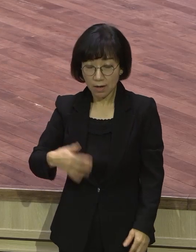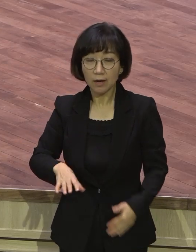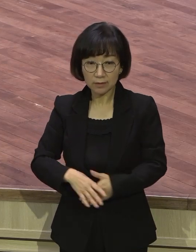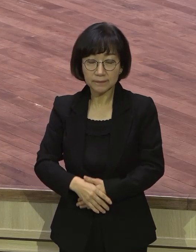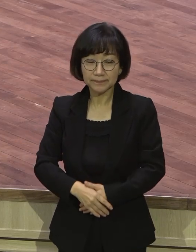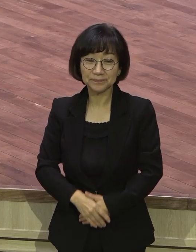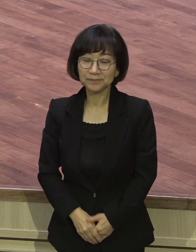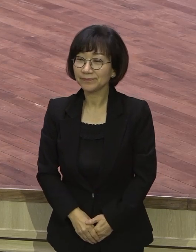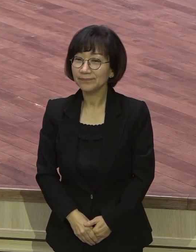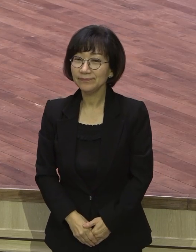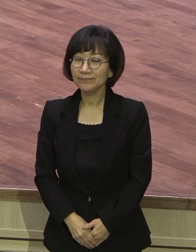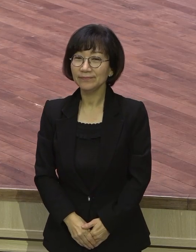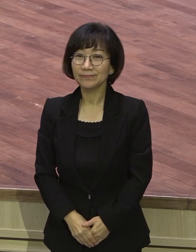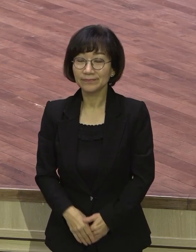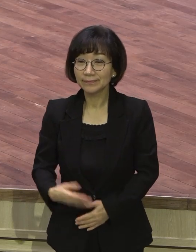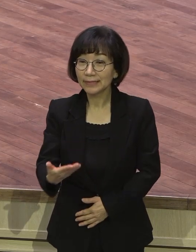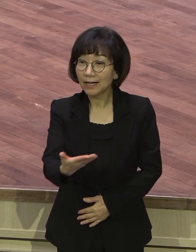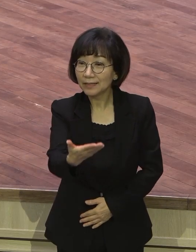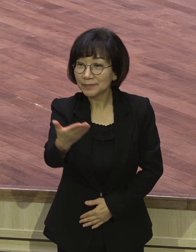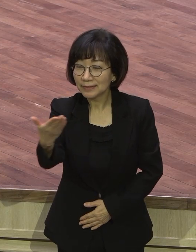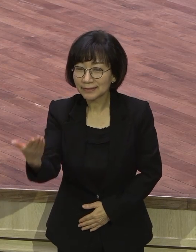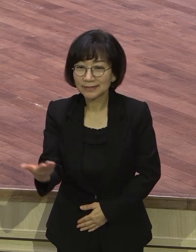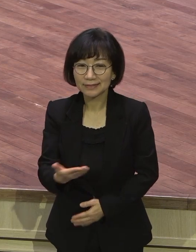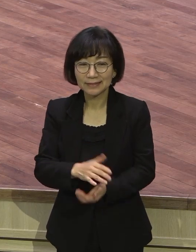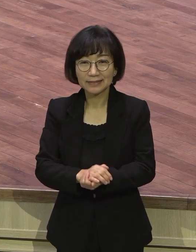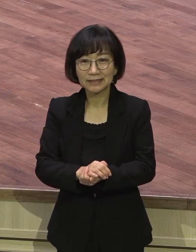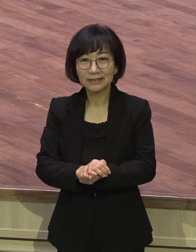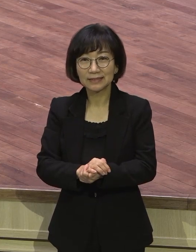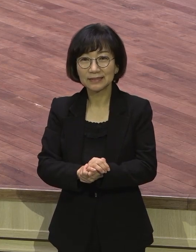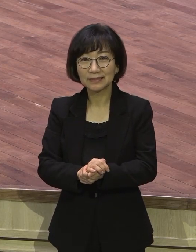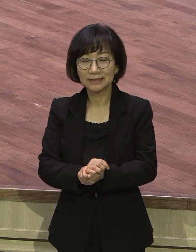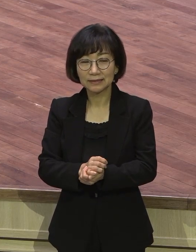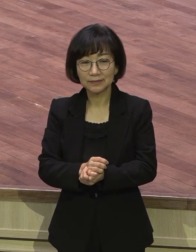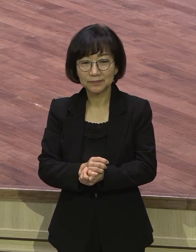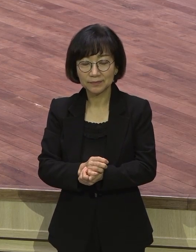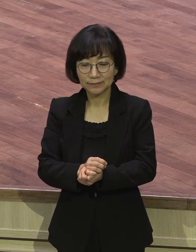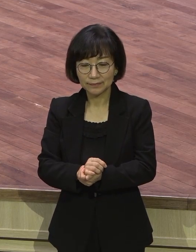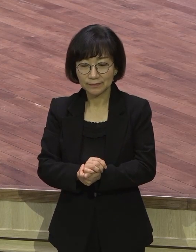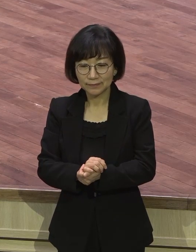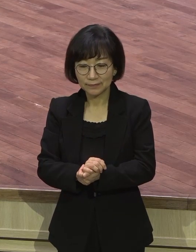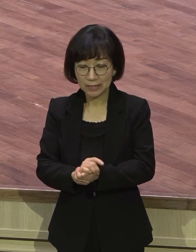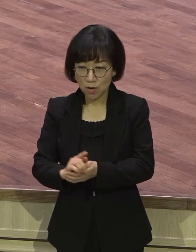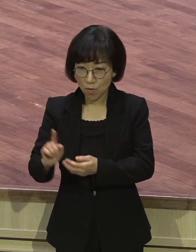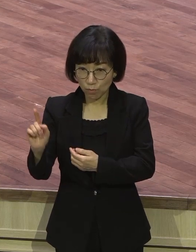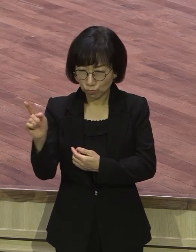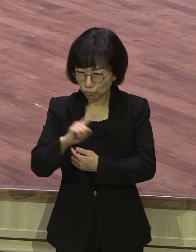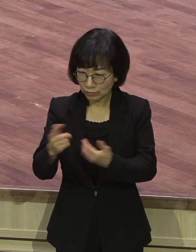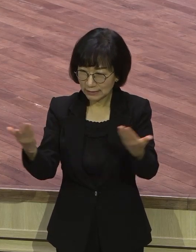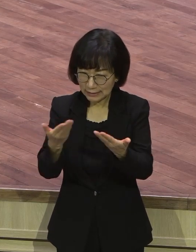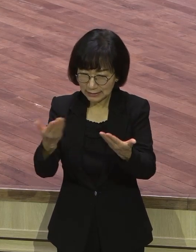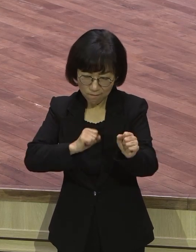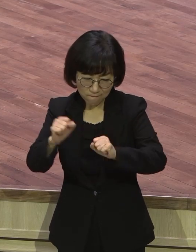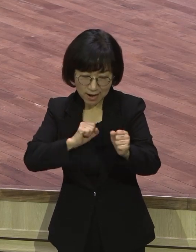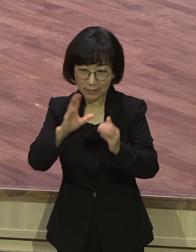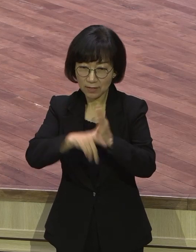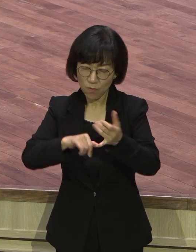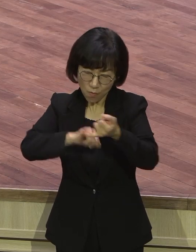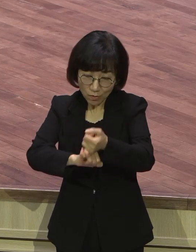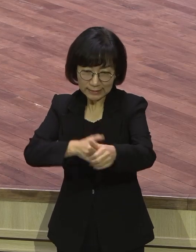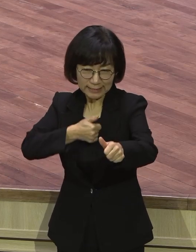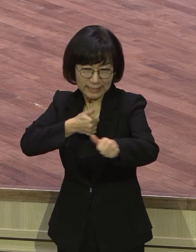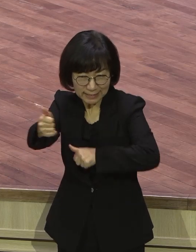영계 모든 성도들 영적으로 무엇을 하더라도 성부사적 기질을 가지고 신앙생을